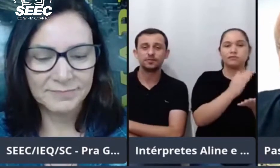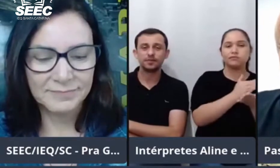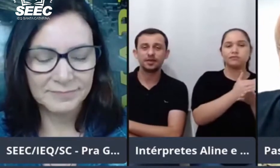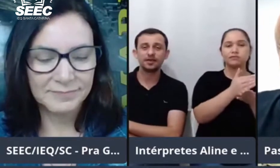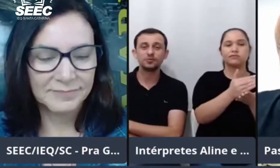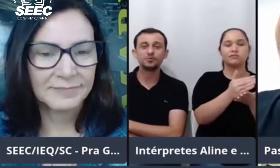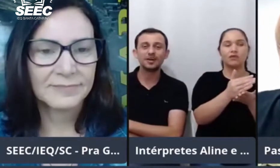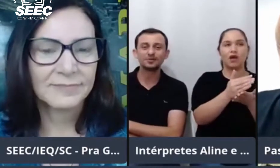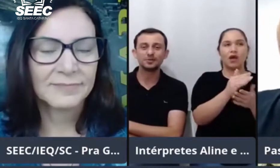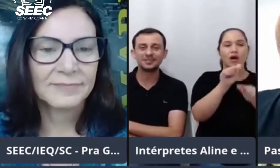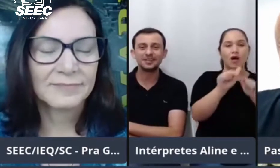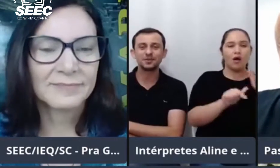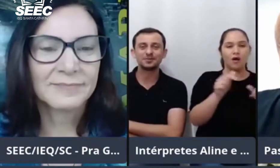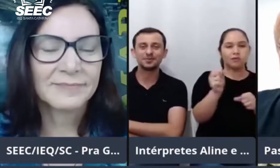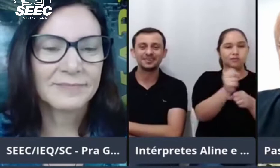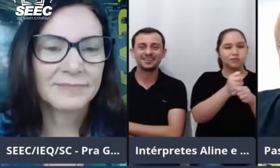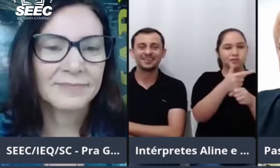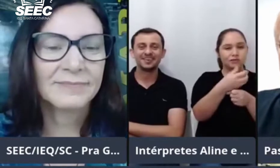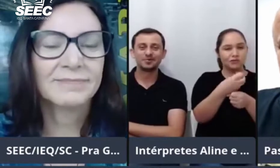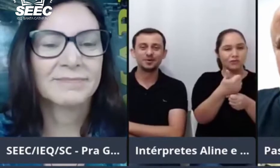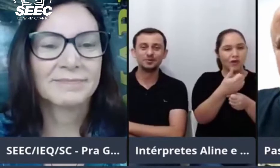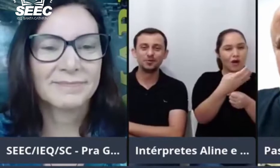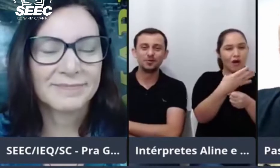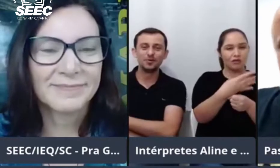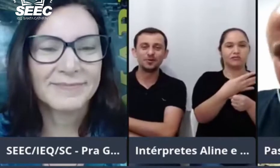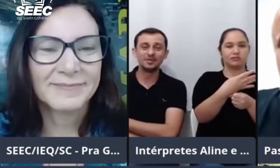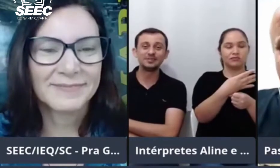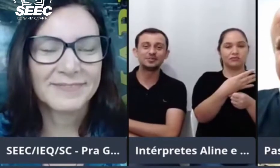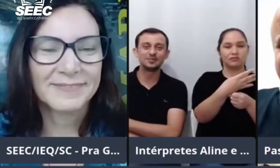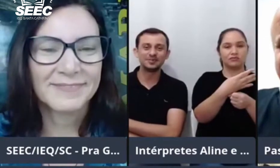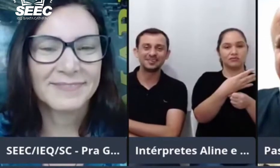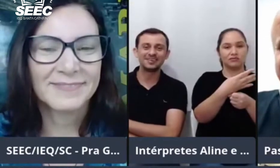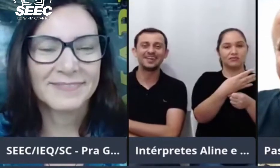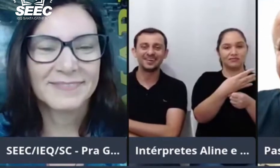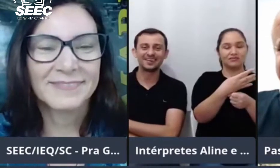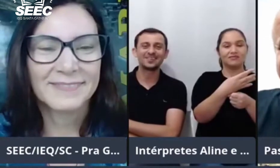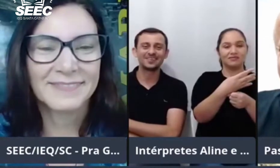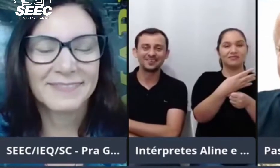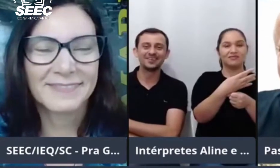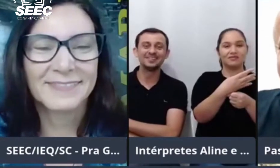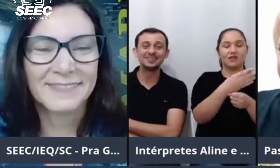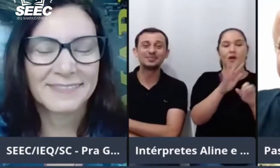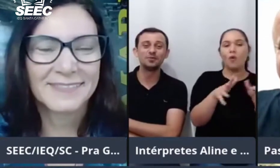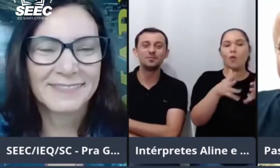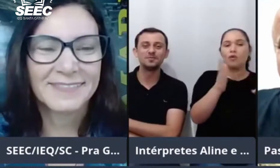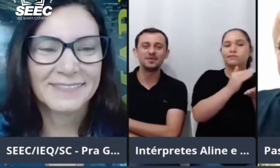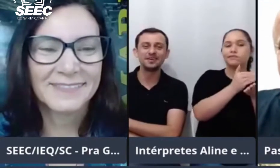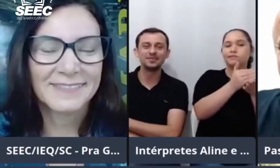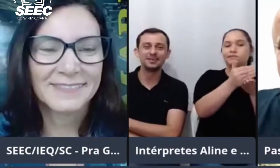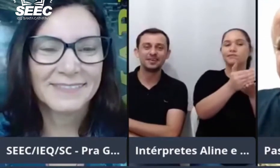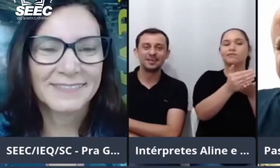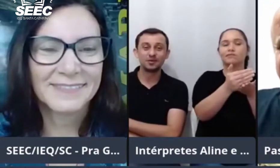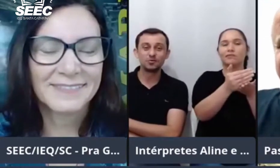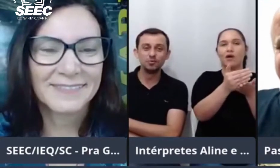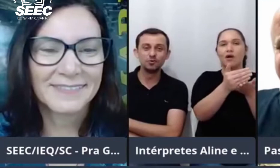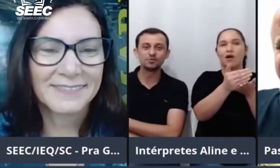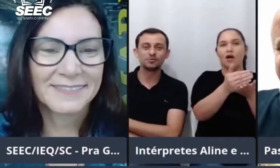início em 2014, né, pastor? 2014, quando iniciou o